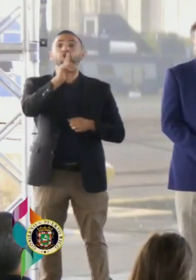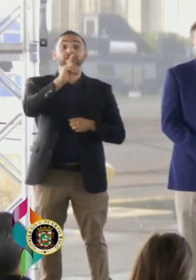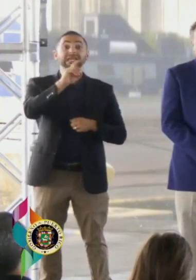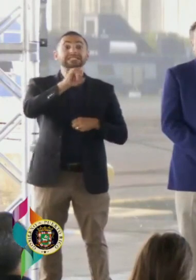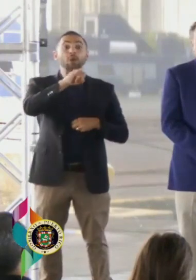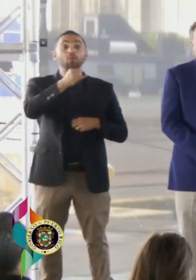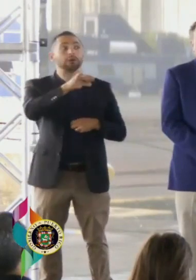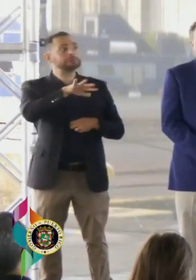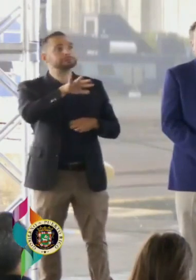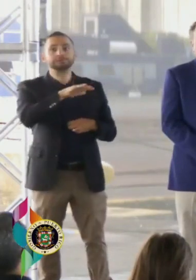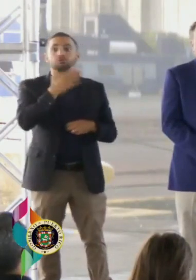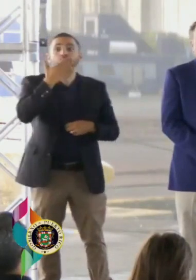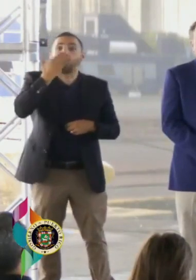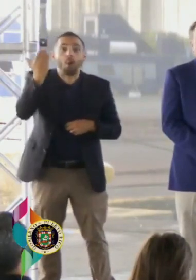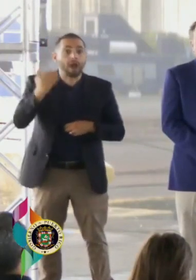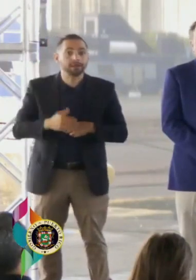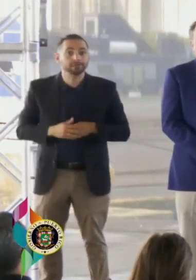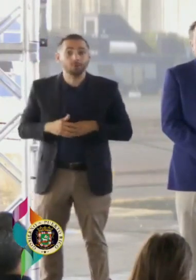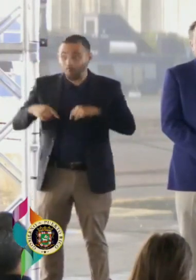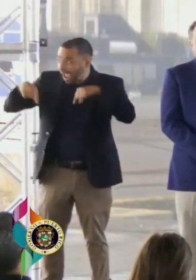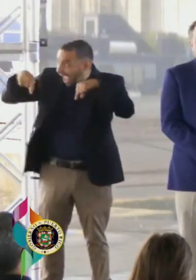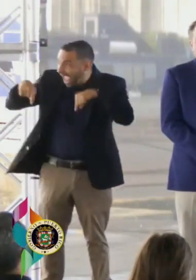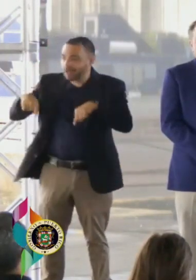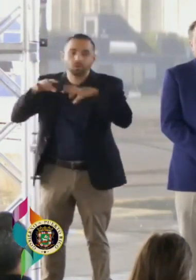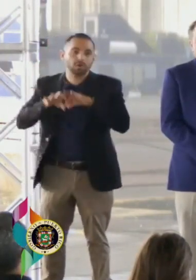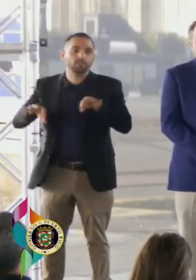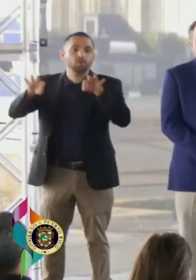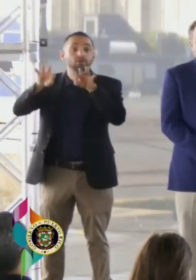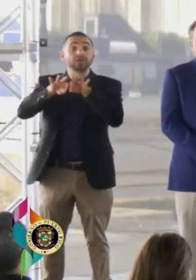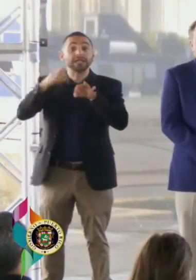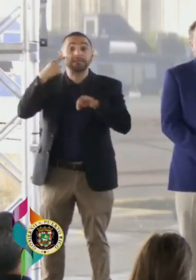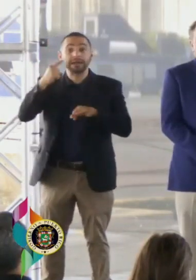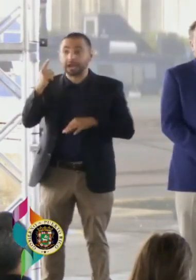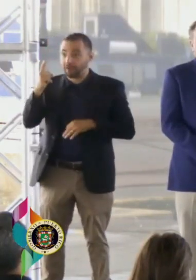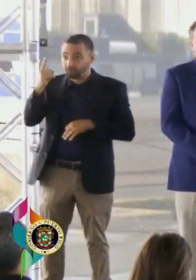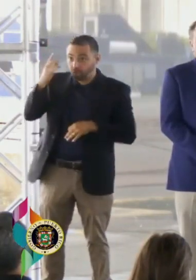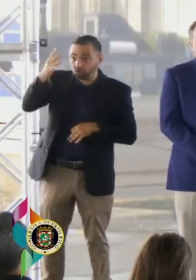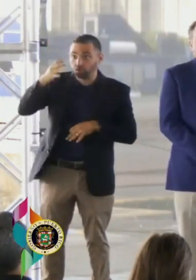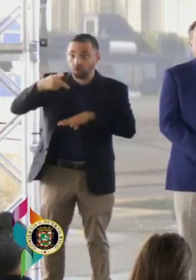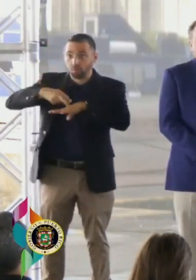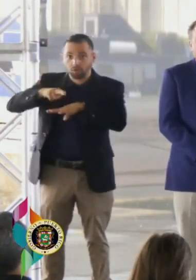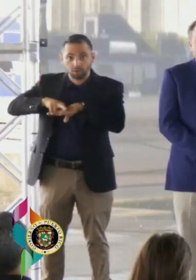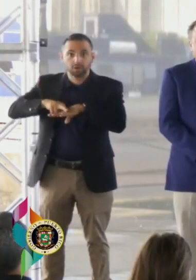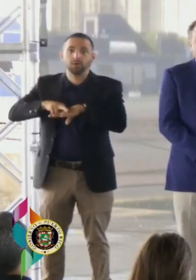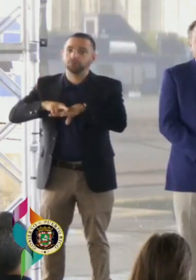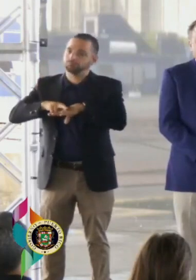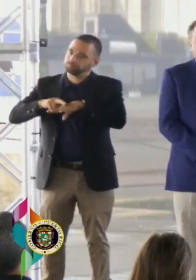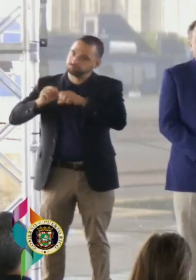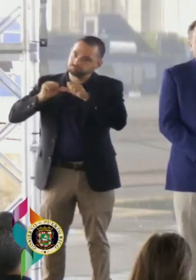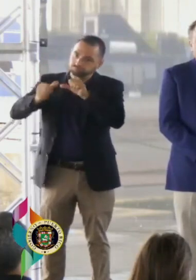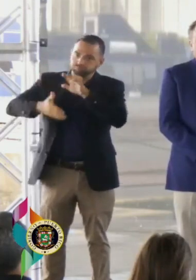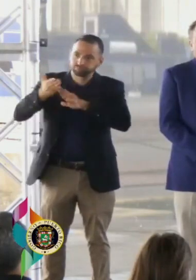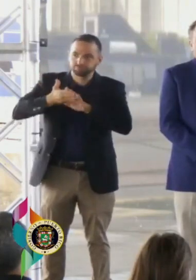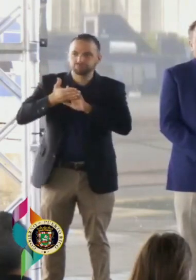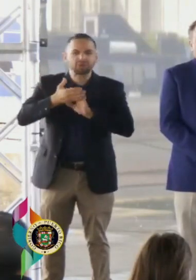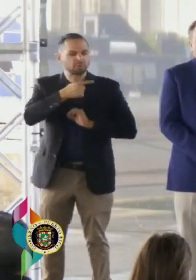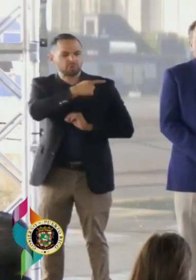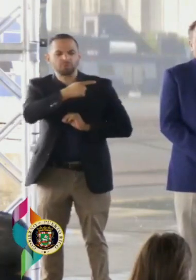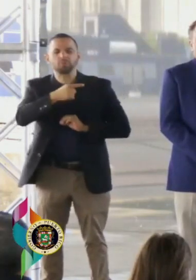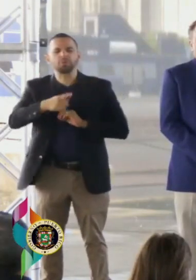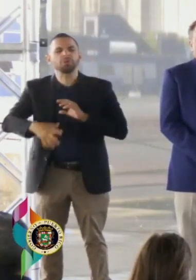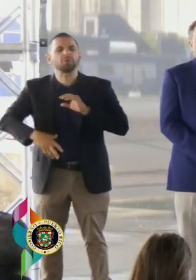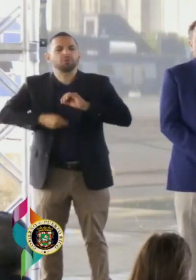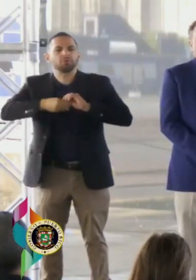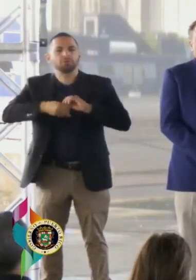lo cual es imprescindible para para la reconstrucción de Puerto Rico en los próximos años y sé que Jacob va a abundar sobre eso muy pronto también